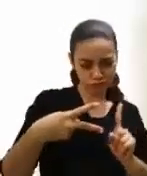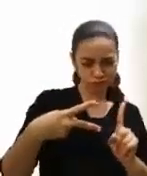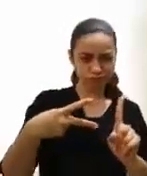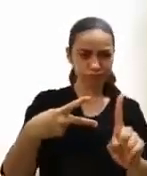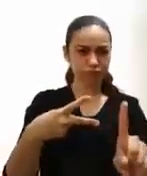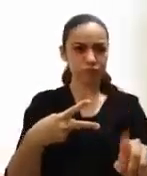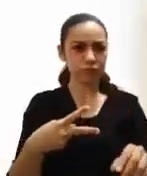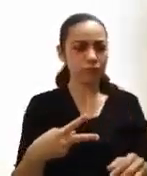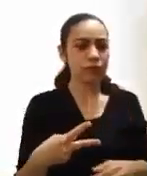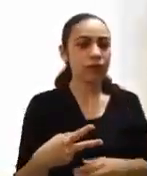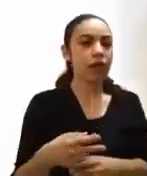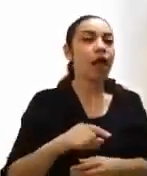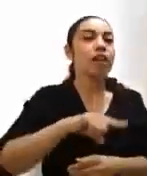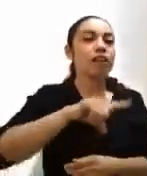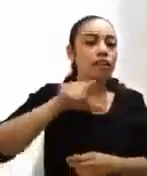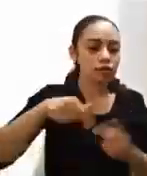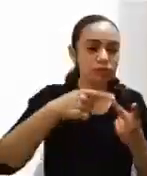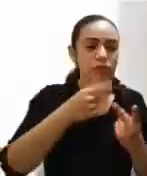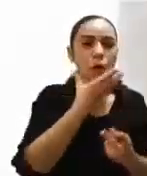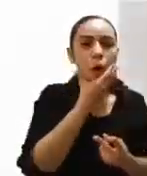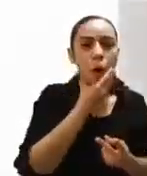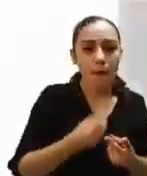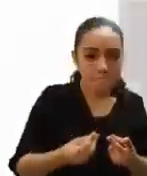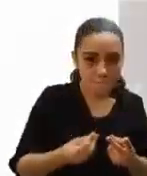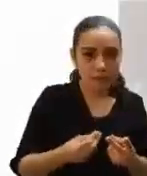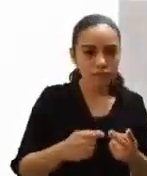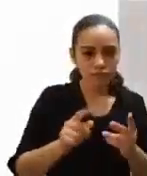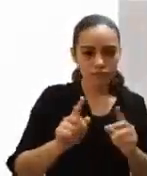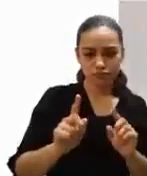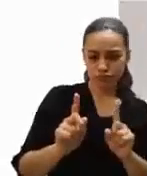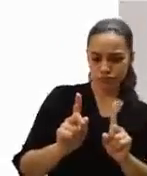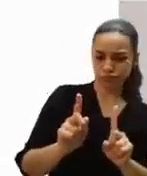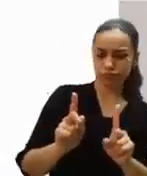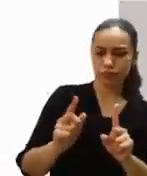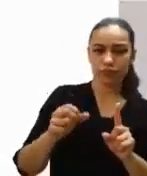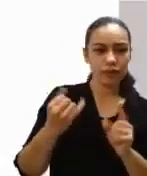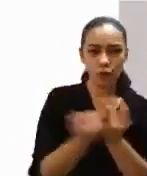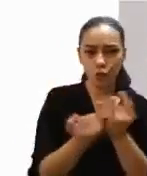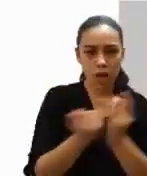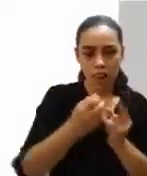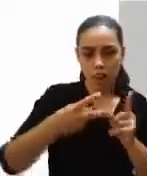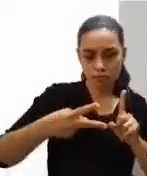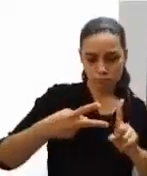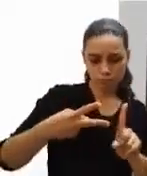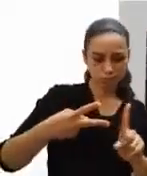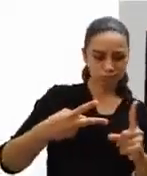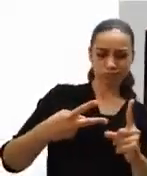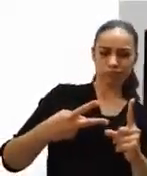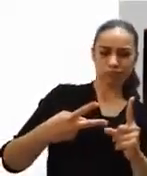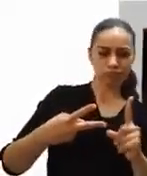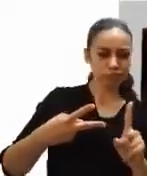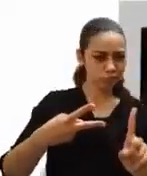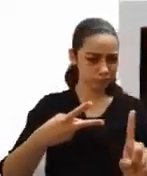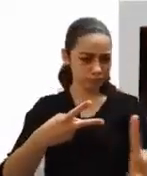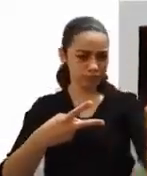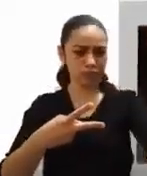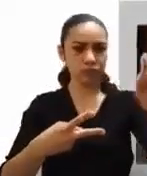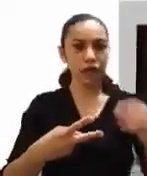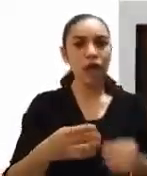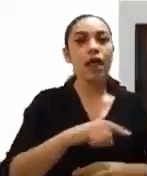verlo se compadeció de él, se le acercó, ungió sus heridas con aceite y vino y se las